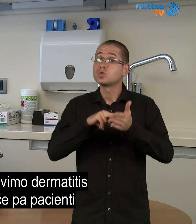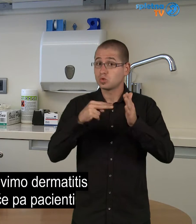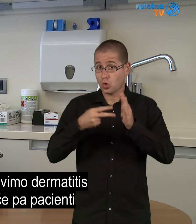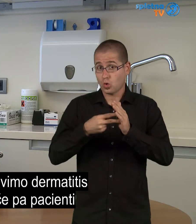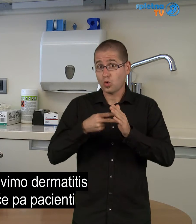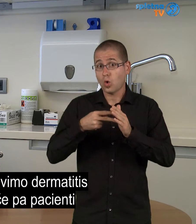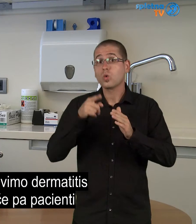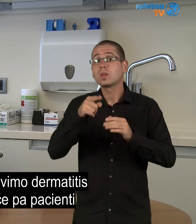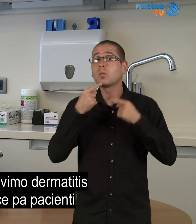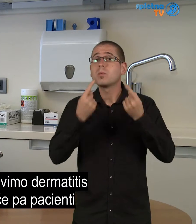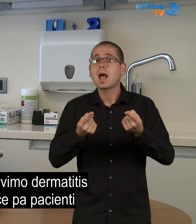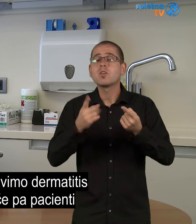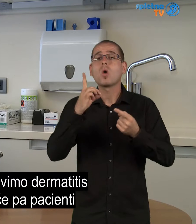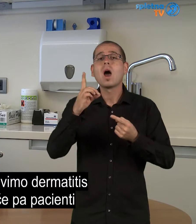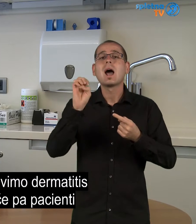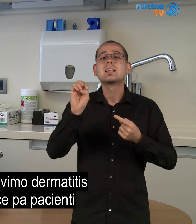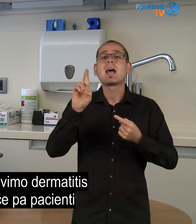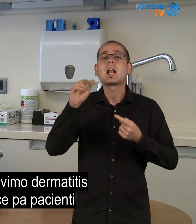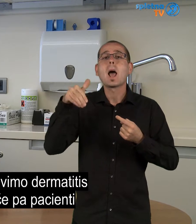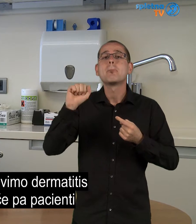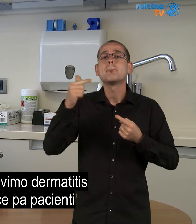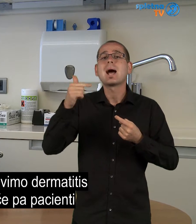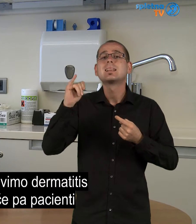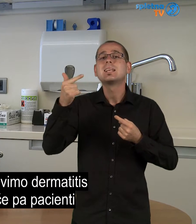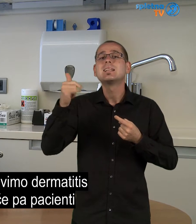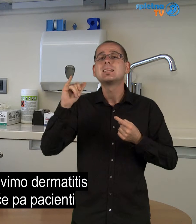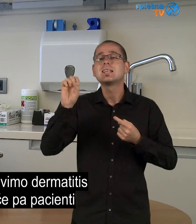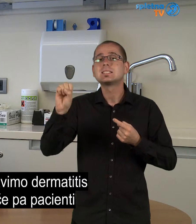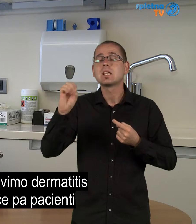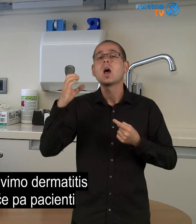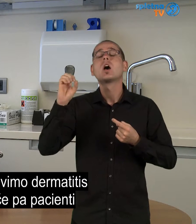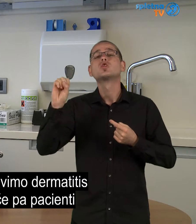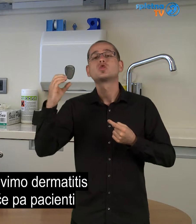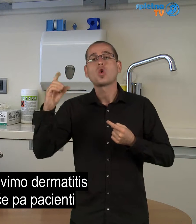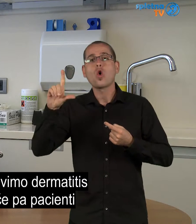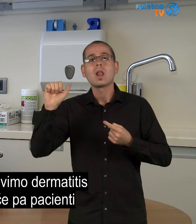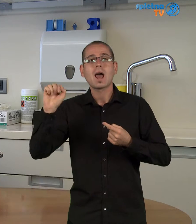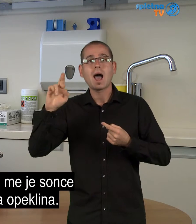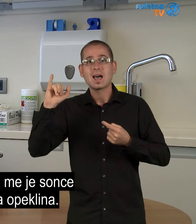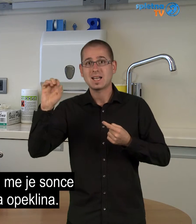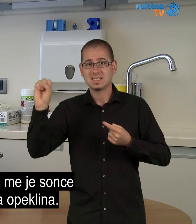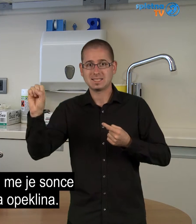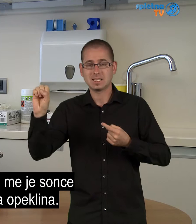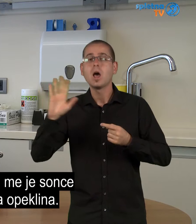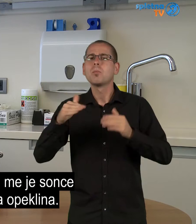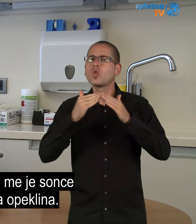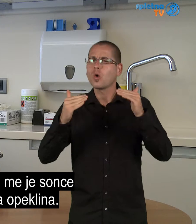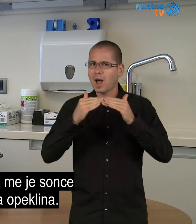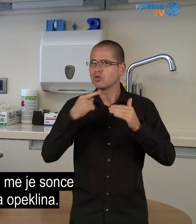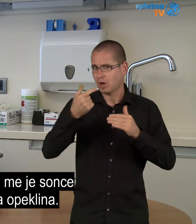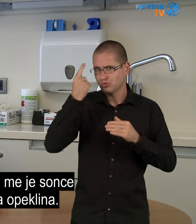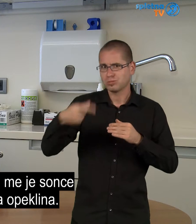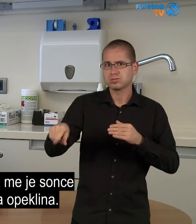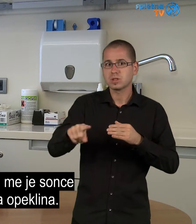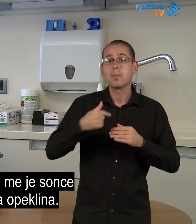Strokovno temu pravimo dermatitis solaris, po domače pa dostikrat pacienti rečejo, me je sonce opeklo,